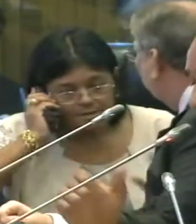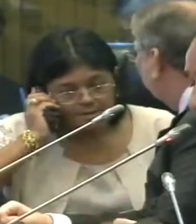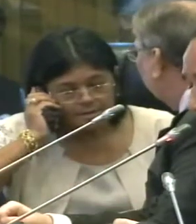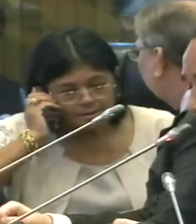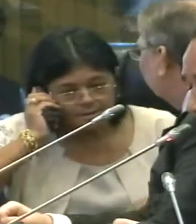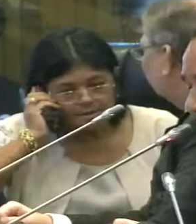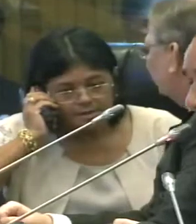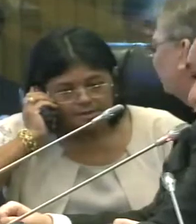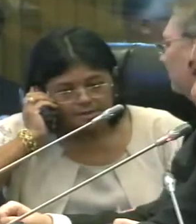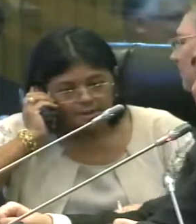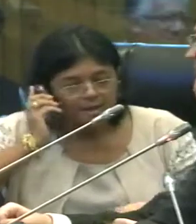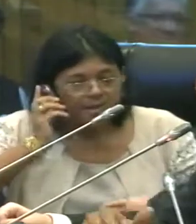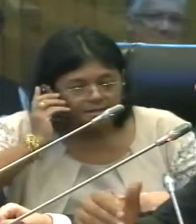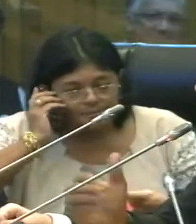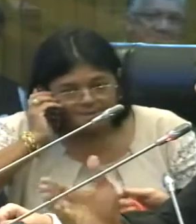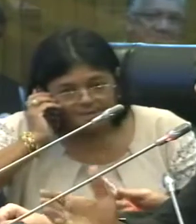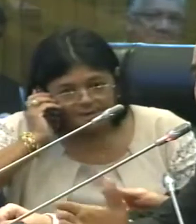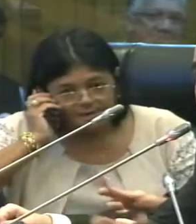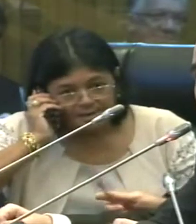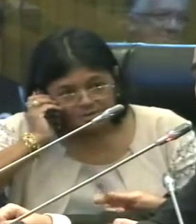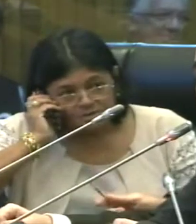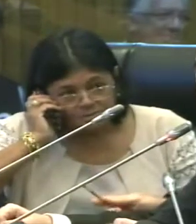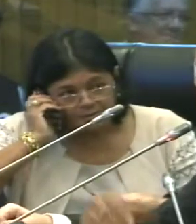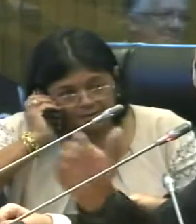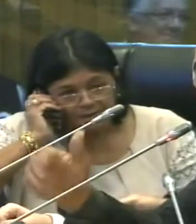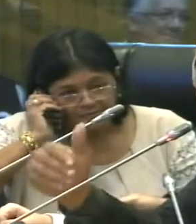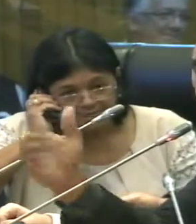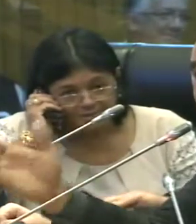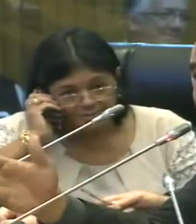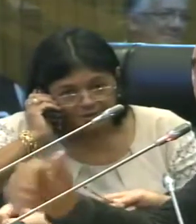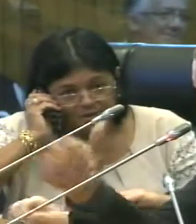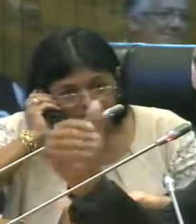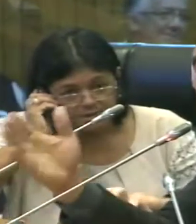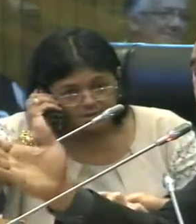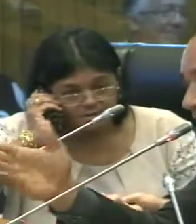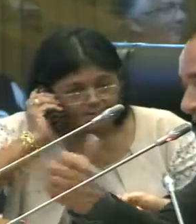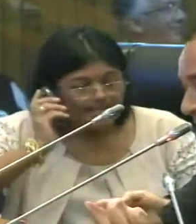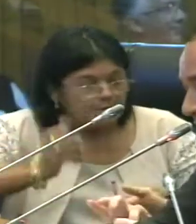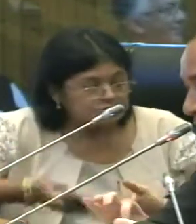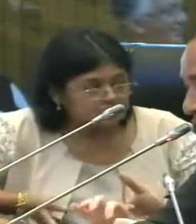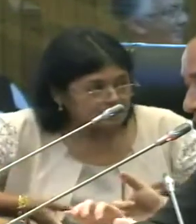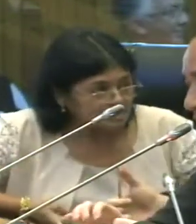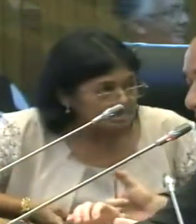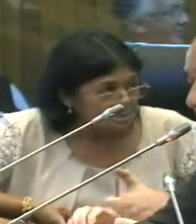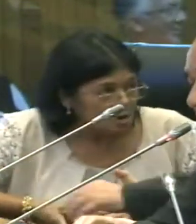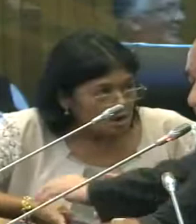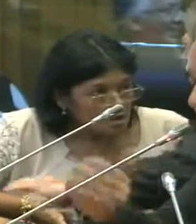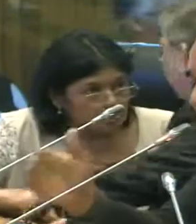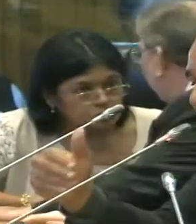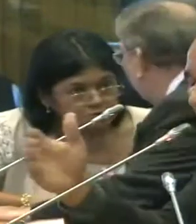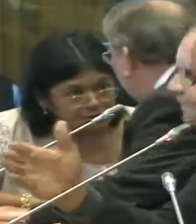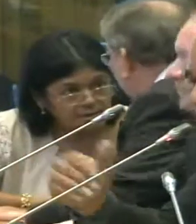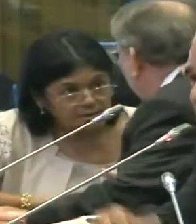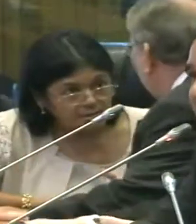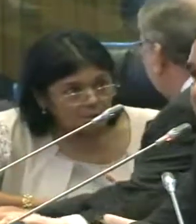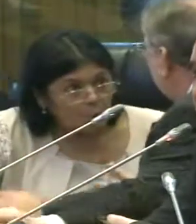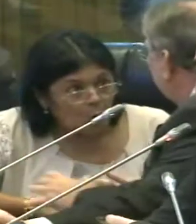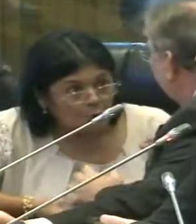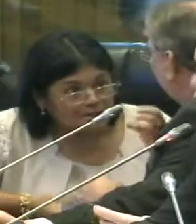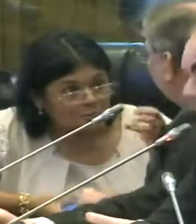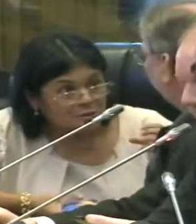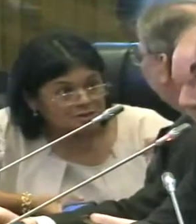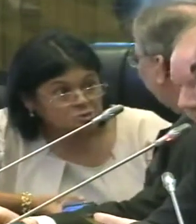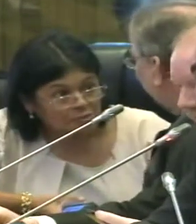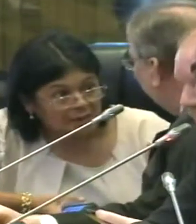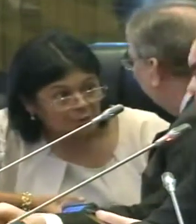não pegar a parte mais fraca da nossa cidade, uma pessoa que tem trabalhado, tem colocado, inclusive, todo o seu trabalho à disposição ali dos